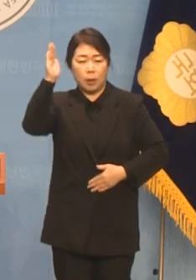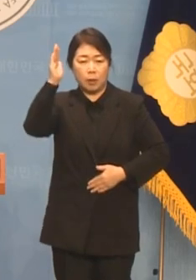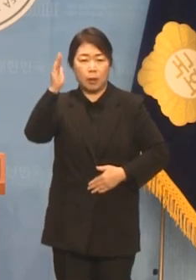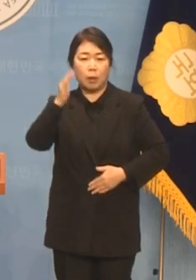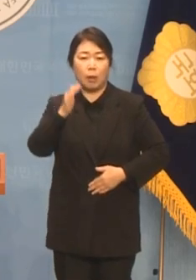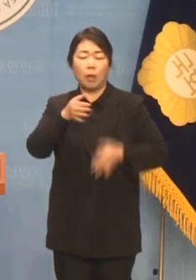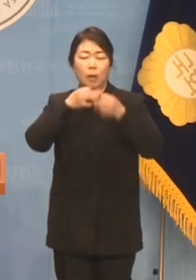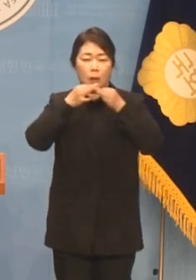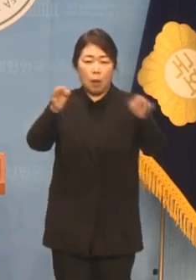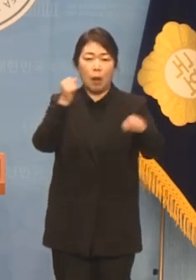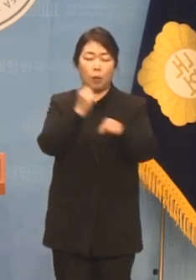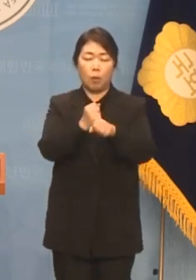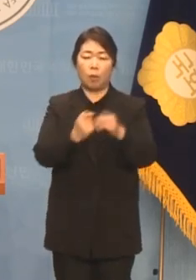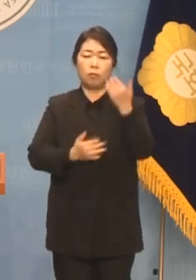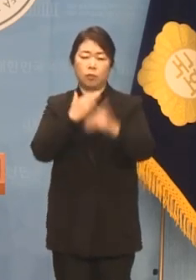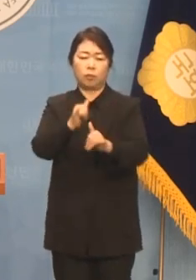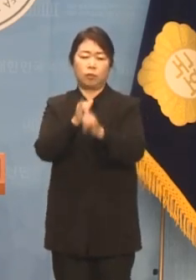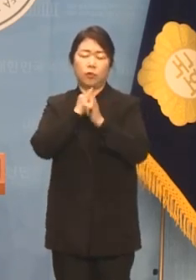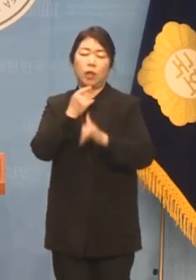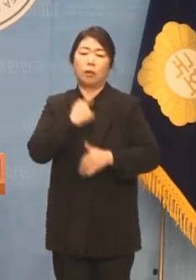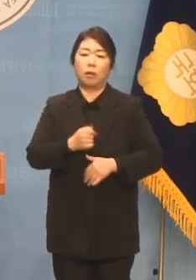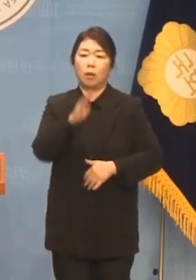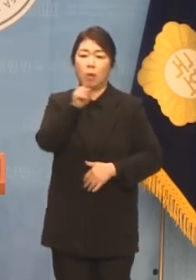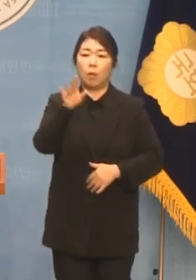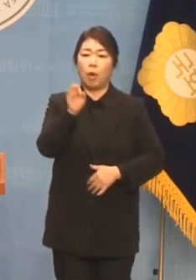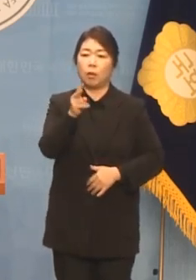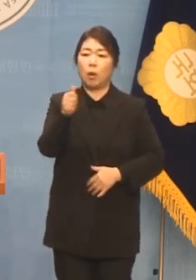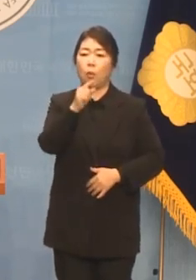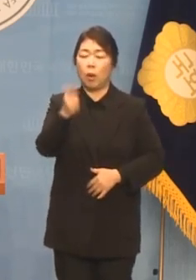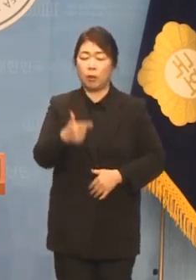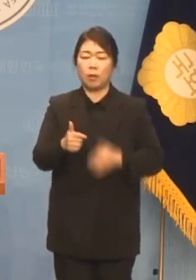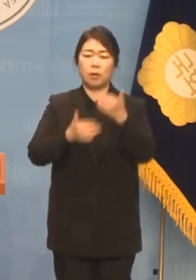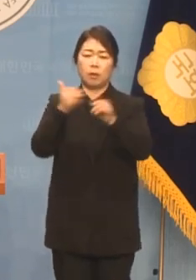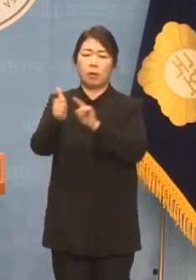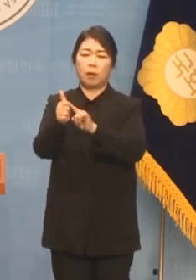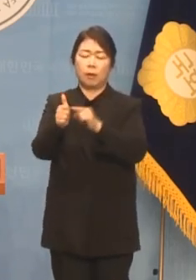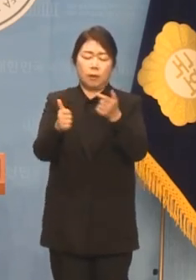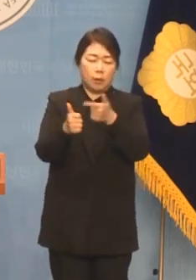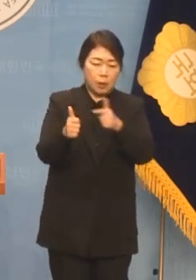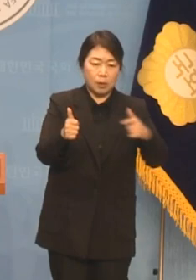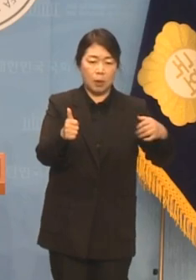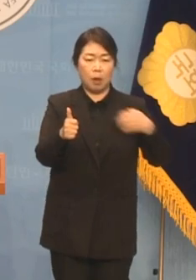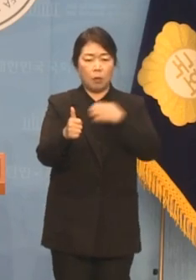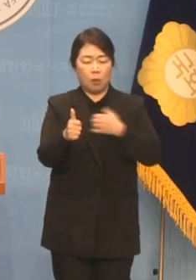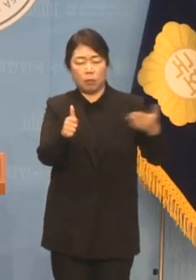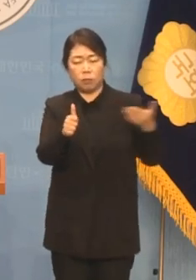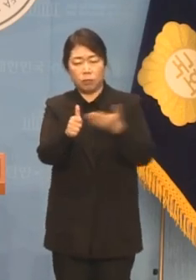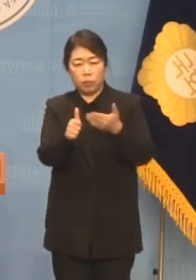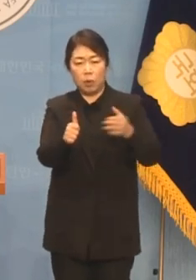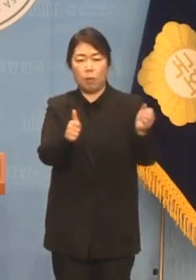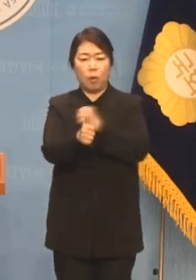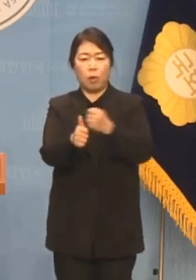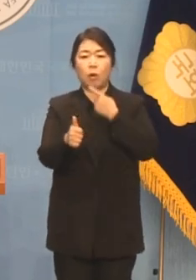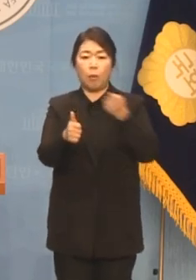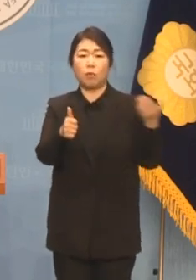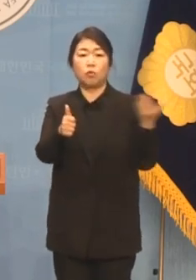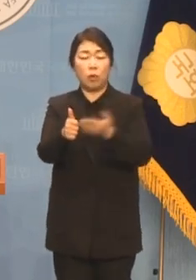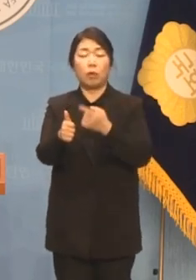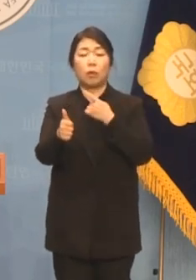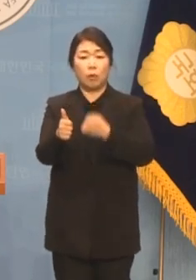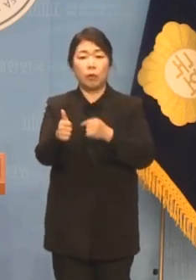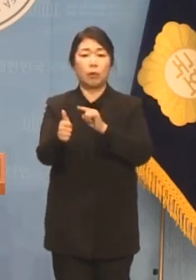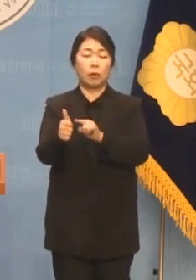분신한 방영환 열사에게 온갖 괴롭힘과 폭력 협박을